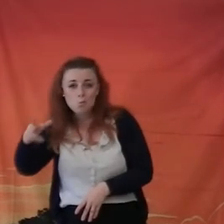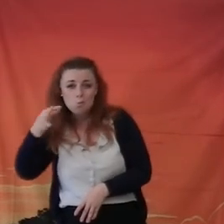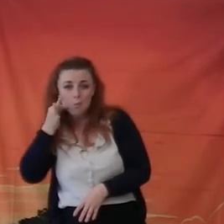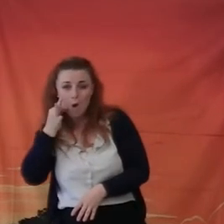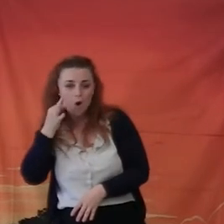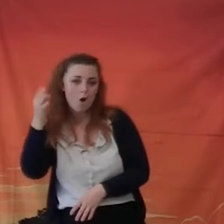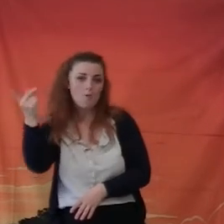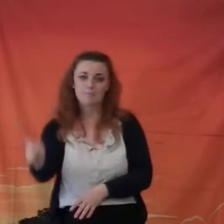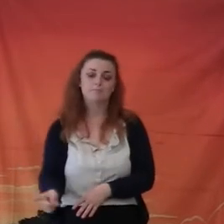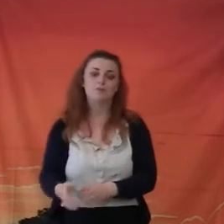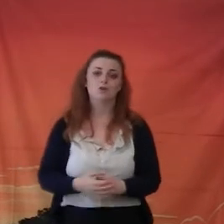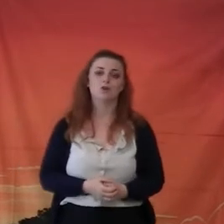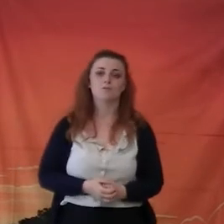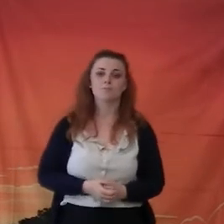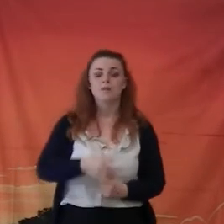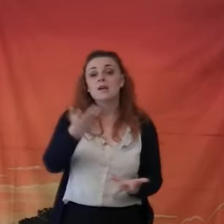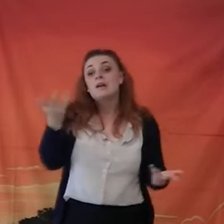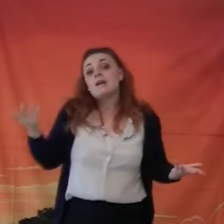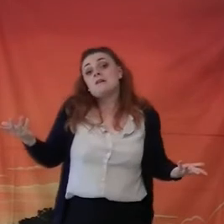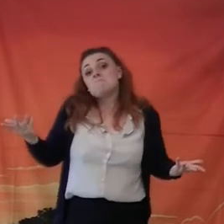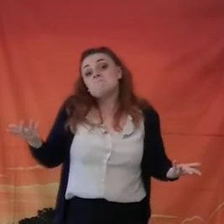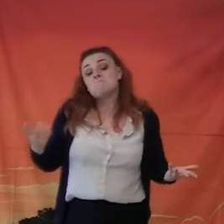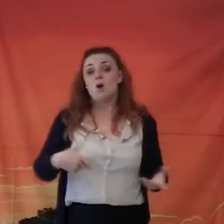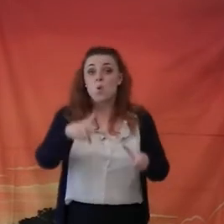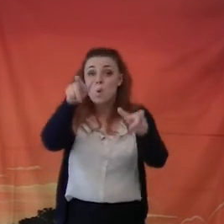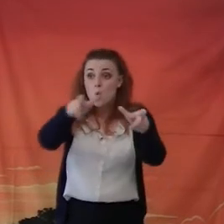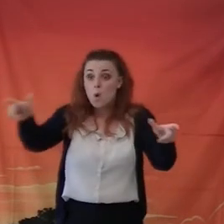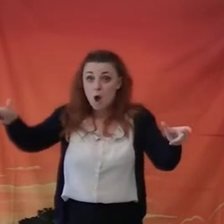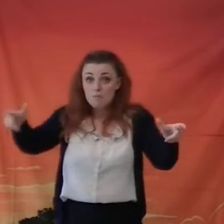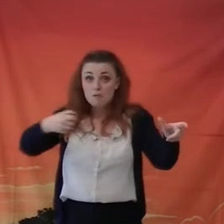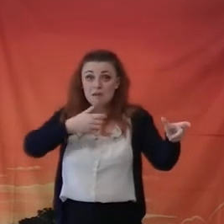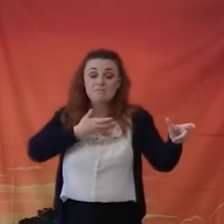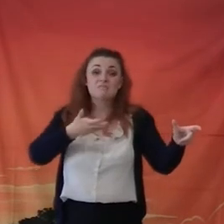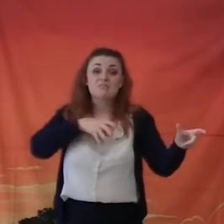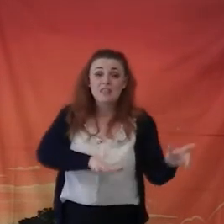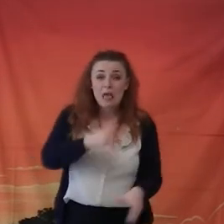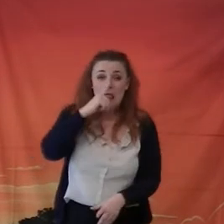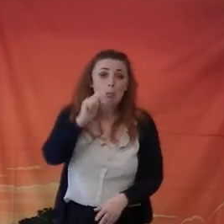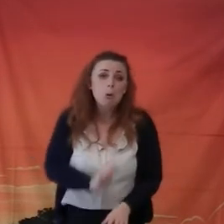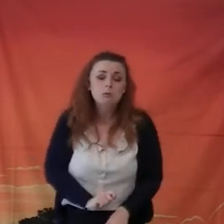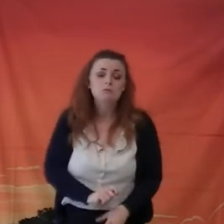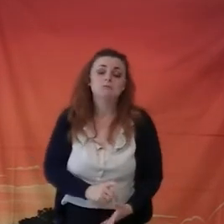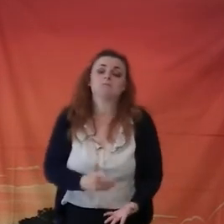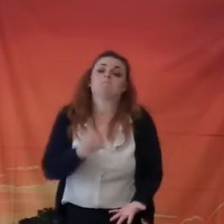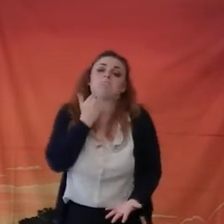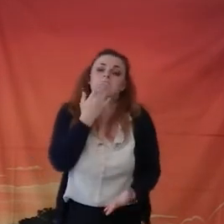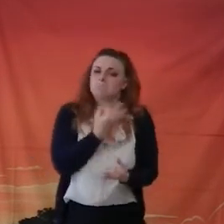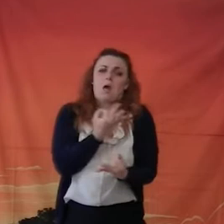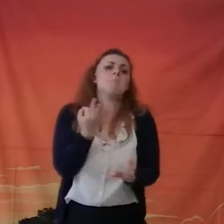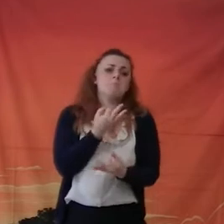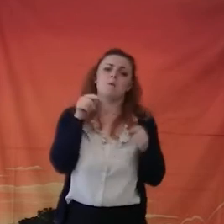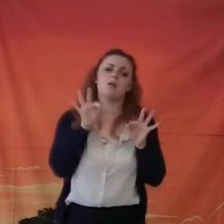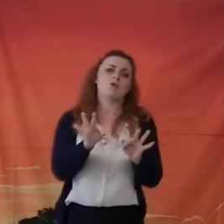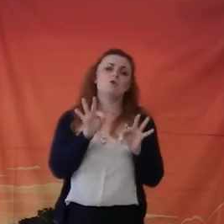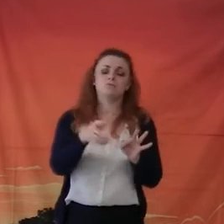se abbiamo deluso uomini, it's ok, va bene così. Perché la nostra vita è